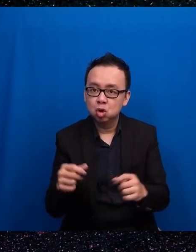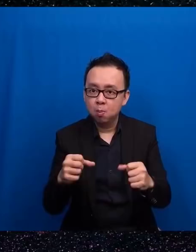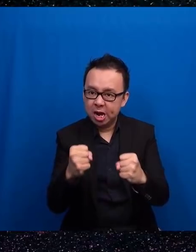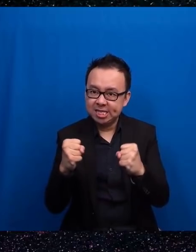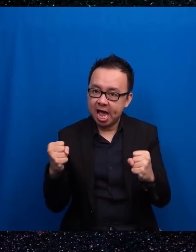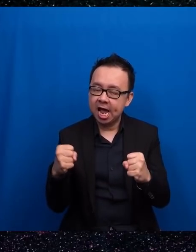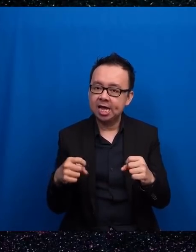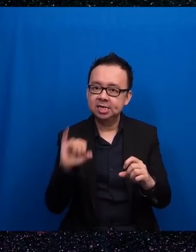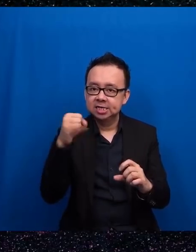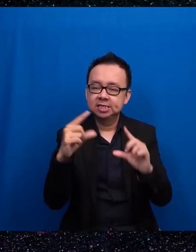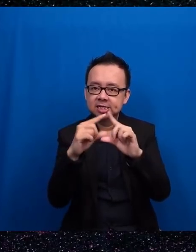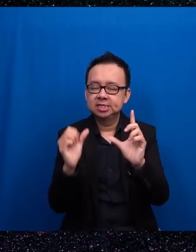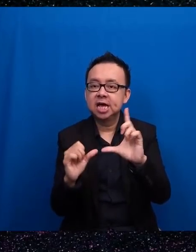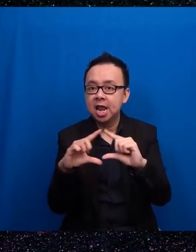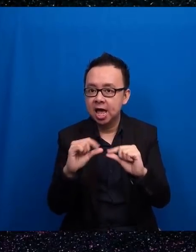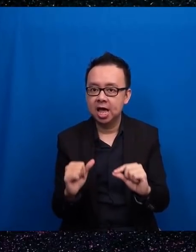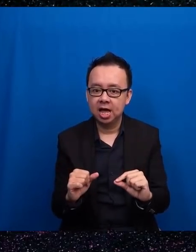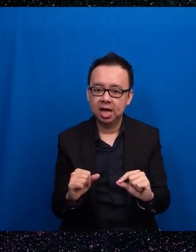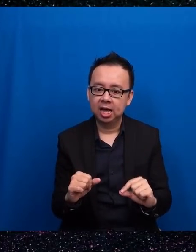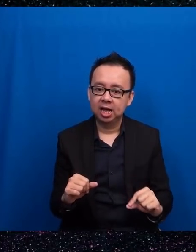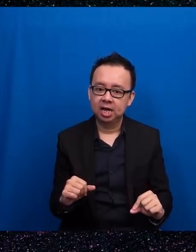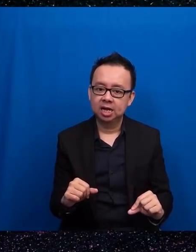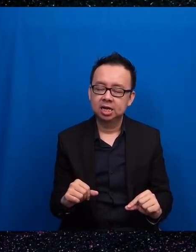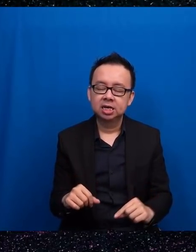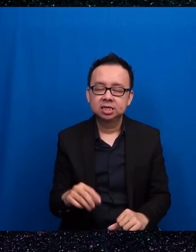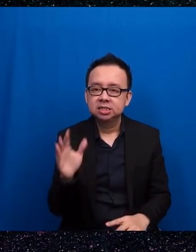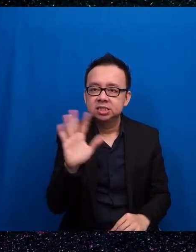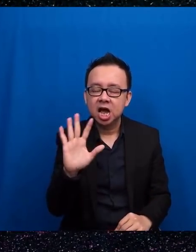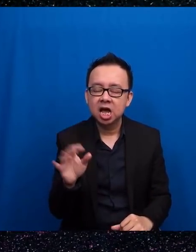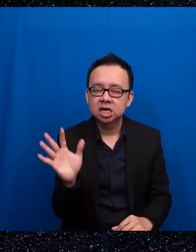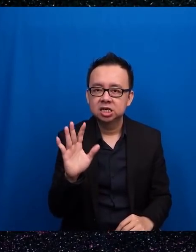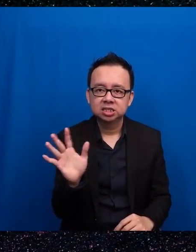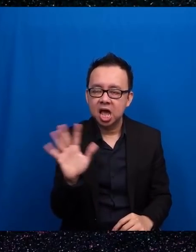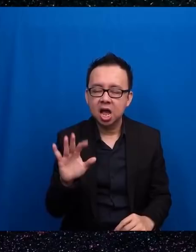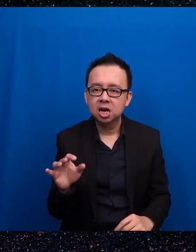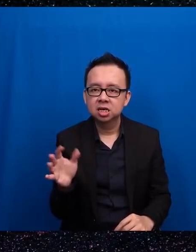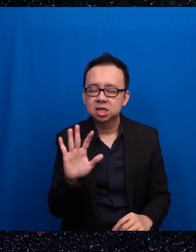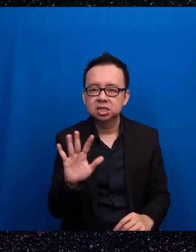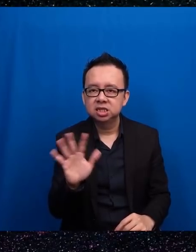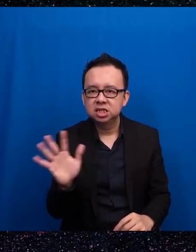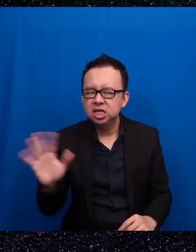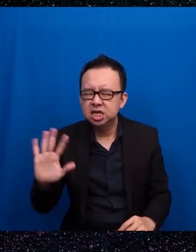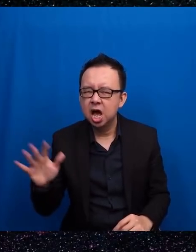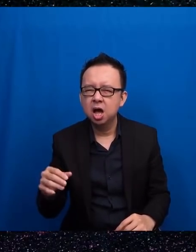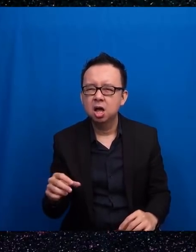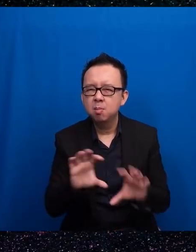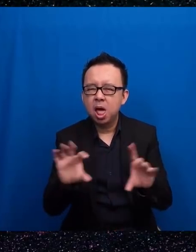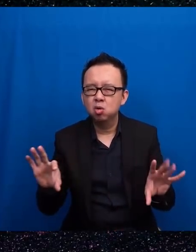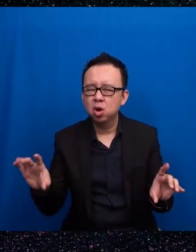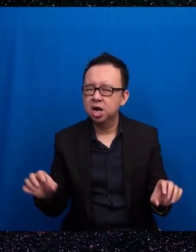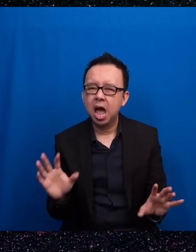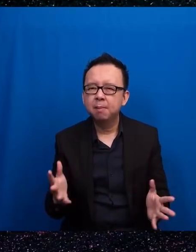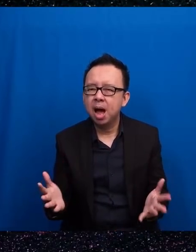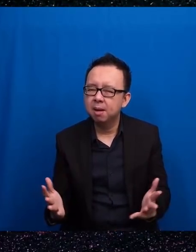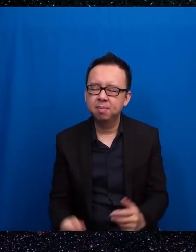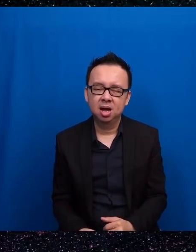Jangan main game, jangan don't do anything. Itu bukan Sabat. Gak dapat ikan sekarang,